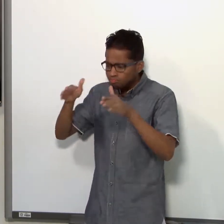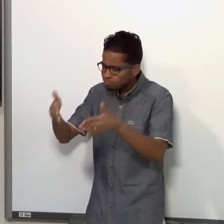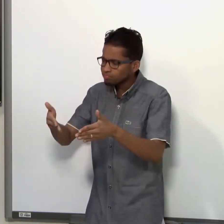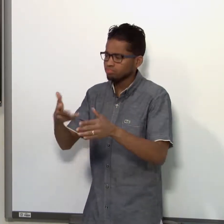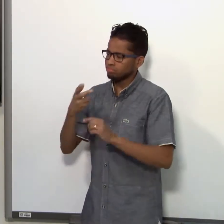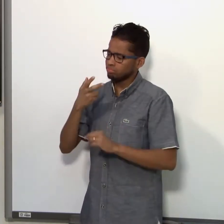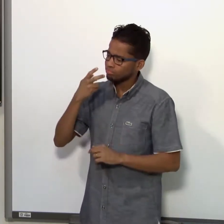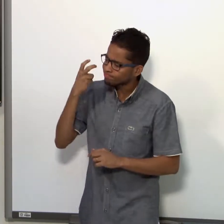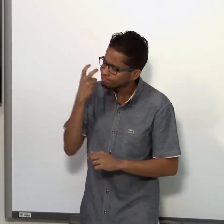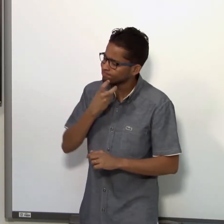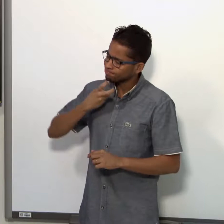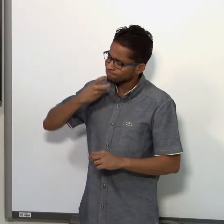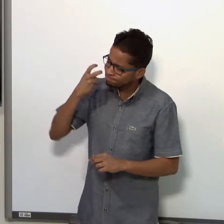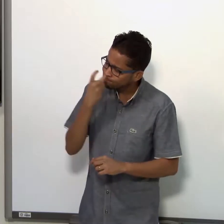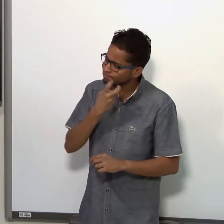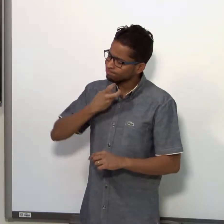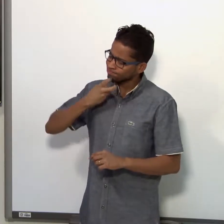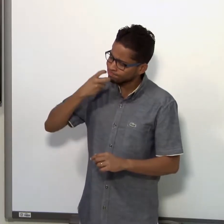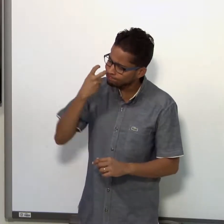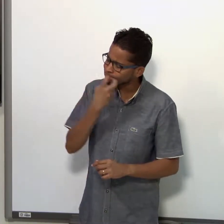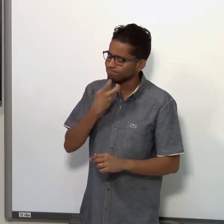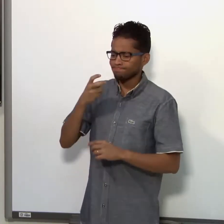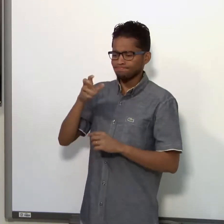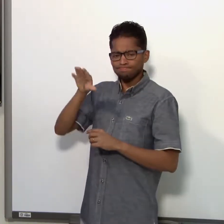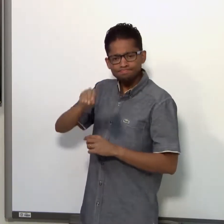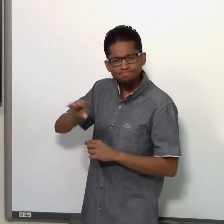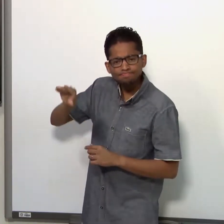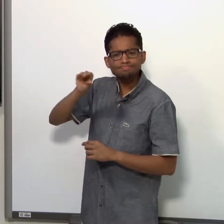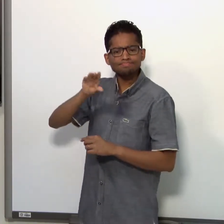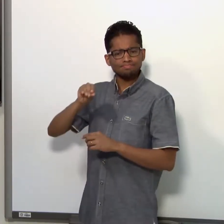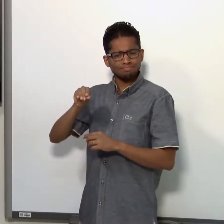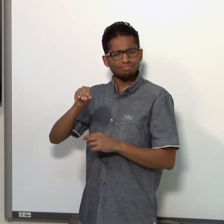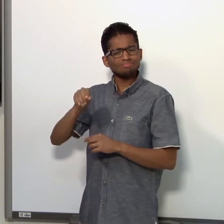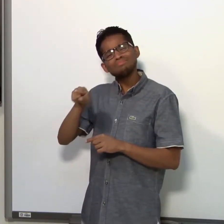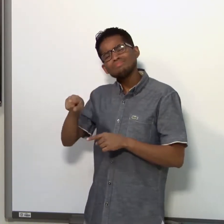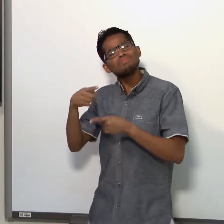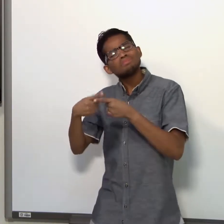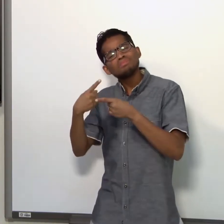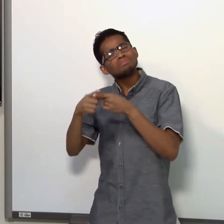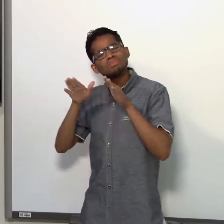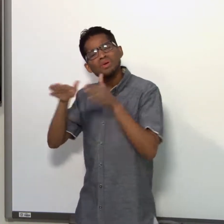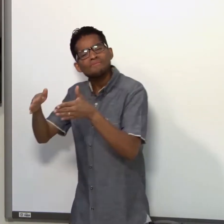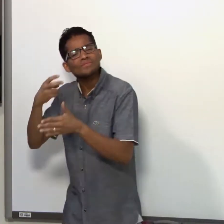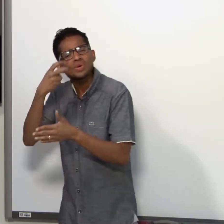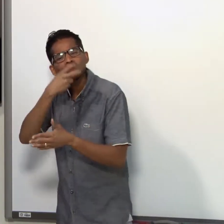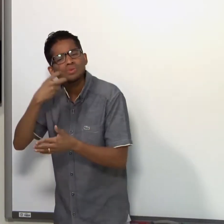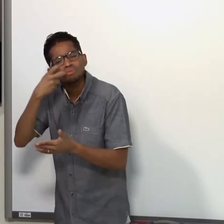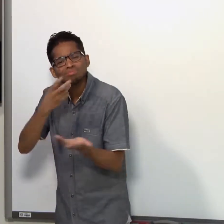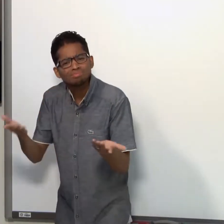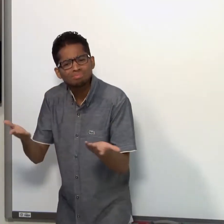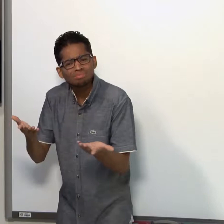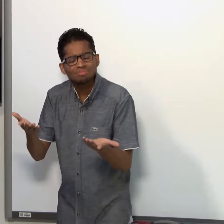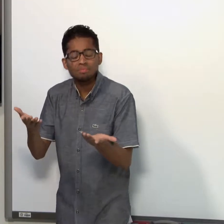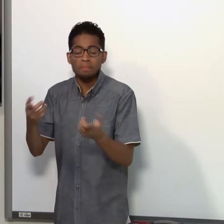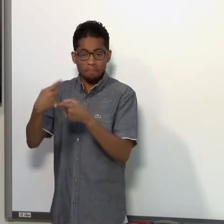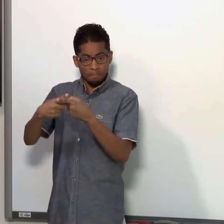o foco é na oralização, na fala e não nos conteúdos.